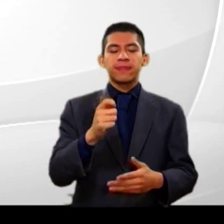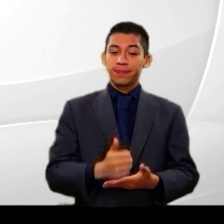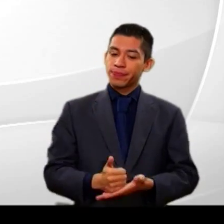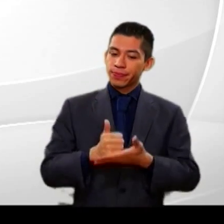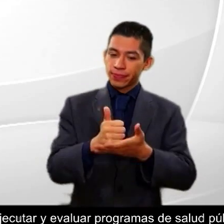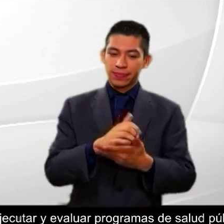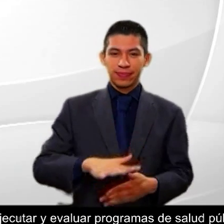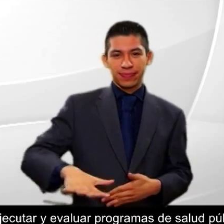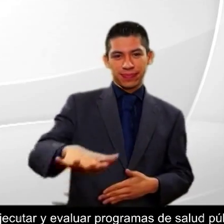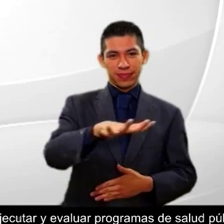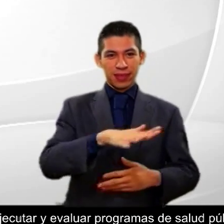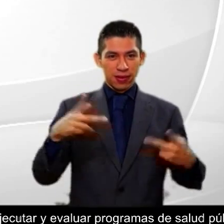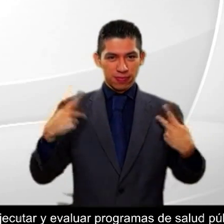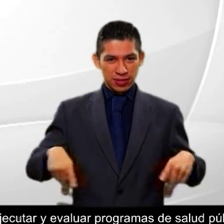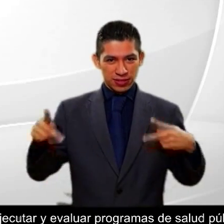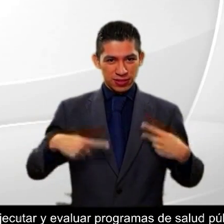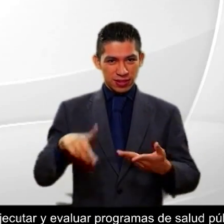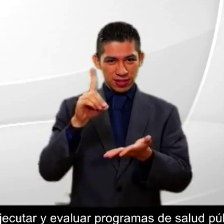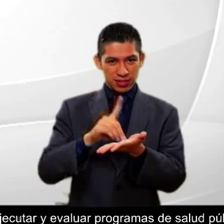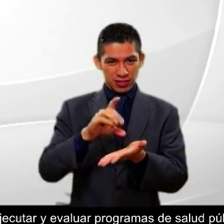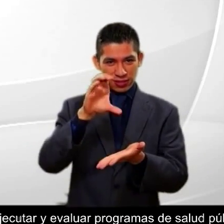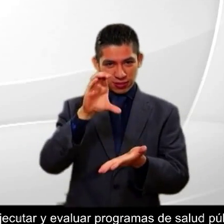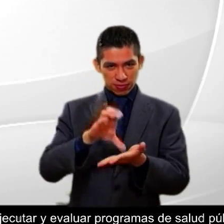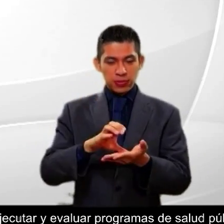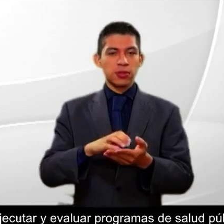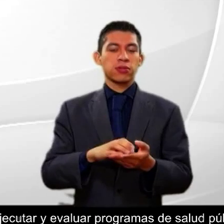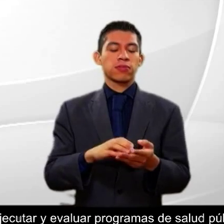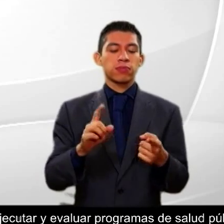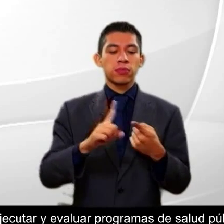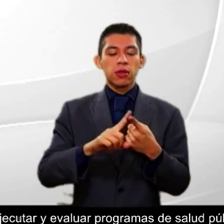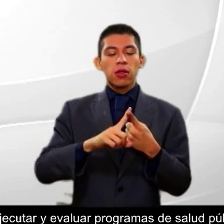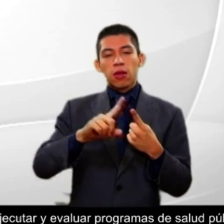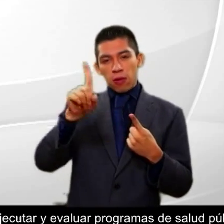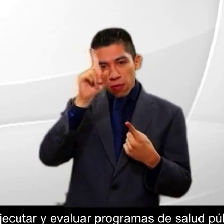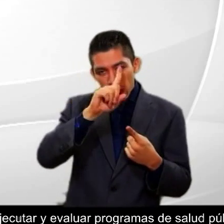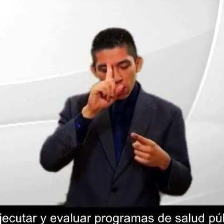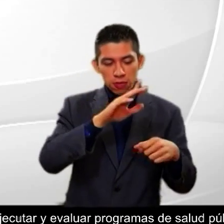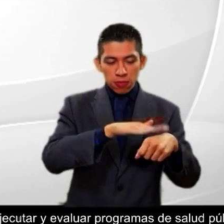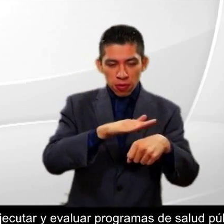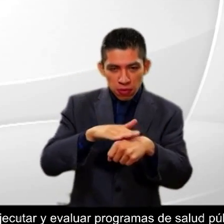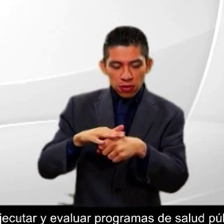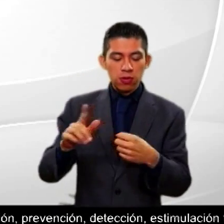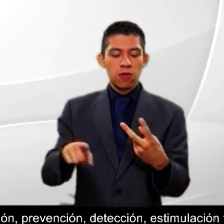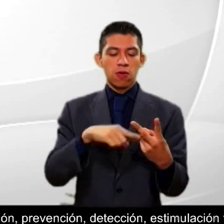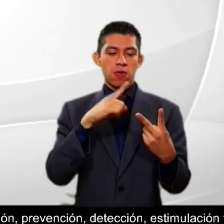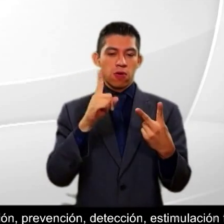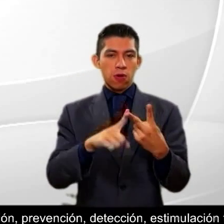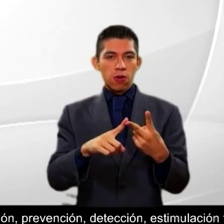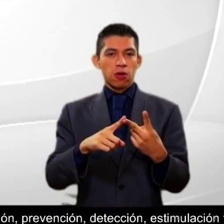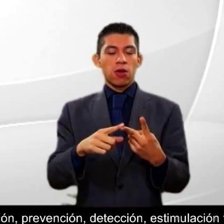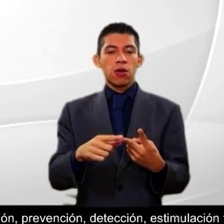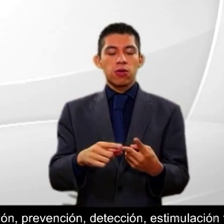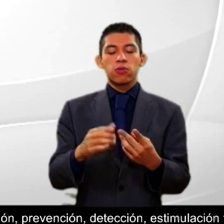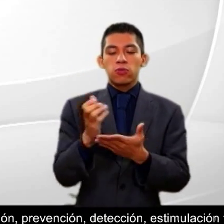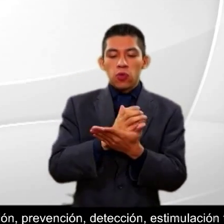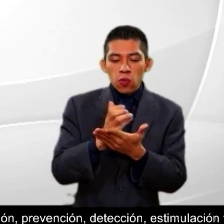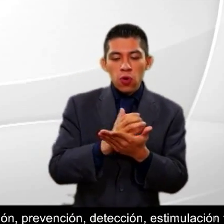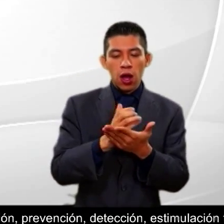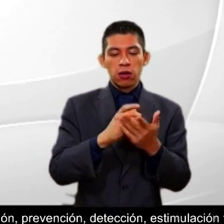1. Diseñar, ejecutar y evaluar programas de salud pública para la orientación, prevención, detección,